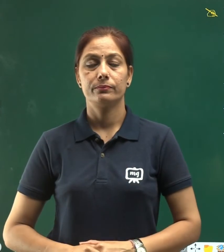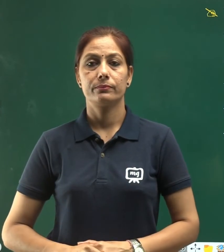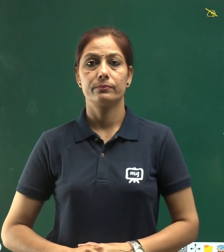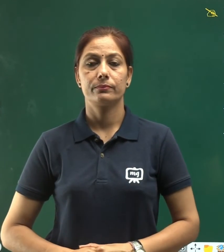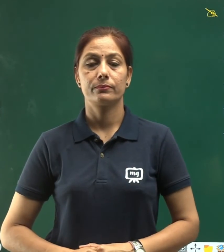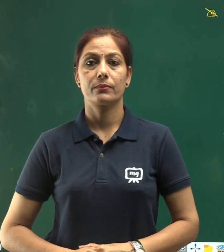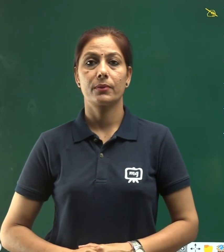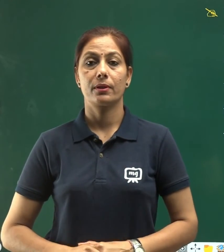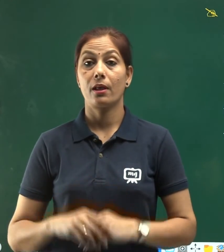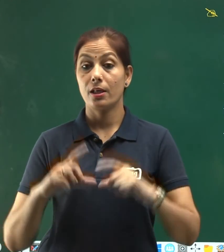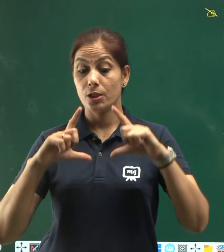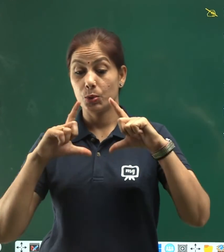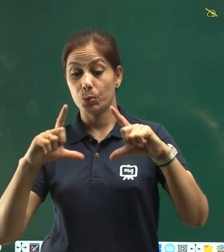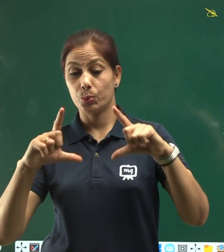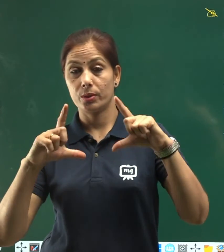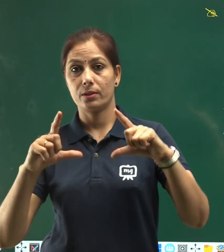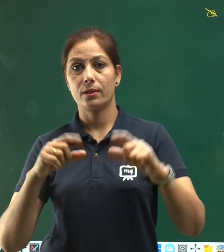शूटिंग के दौरान